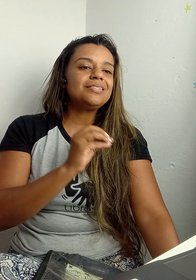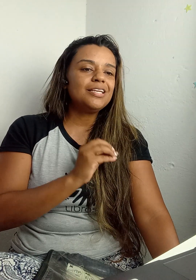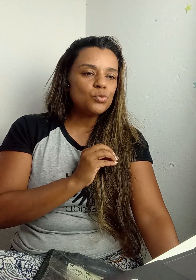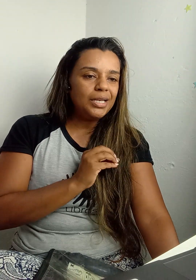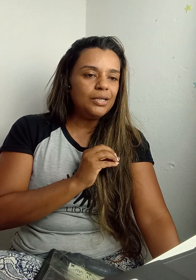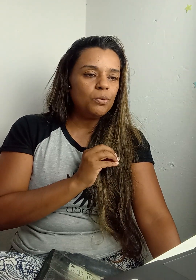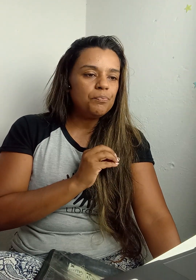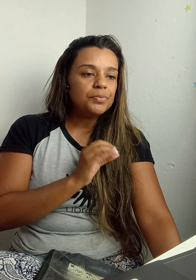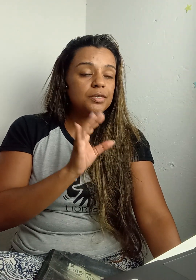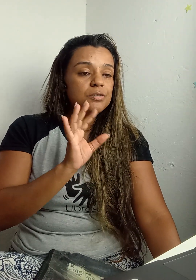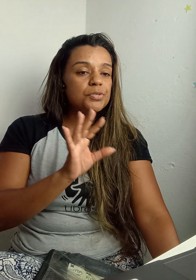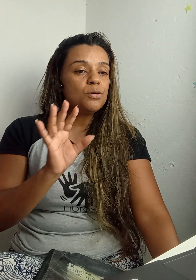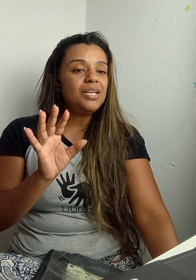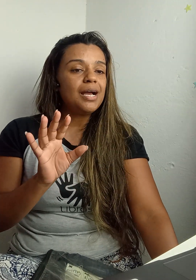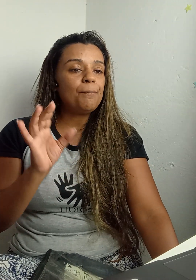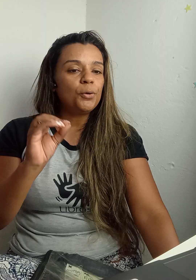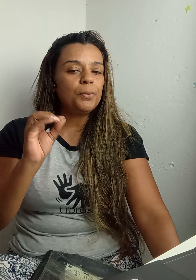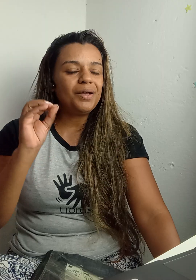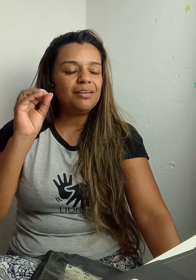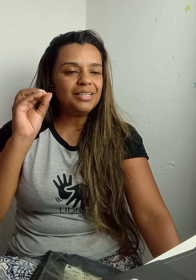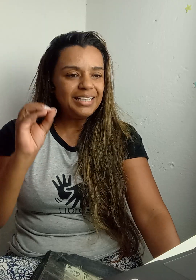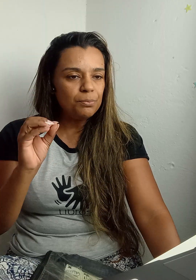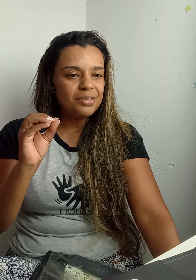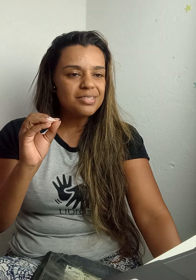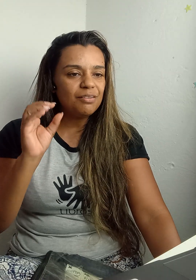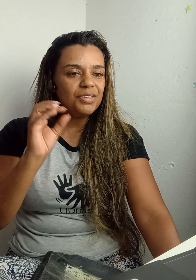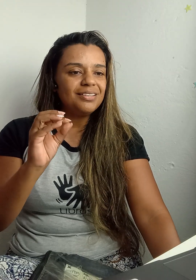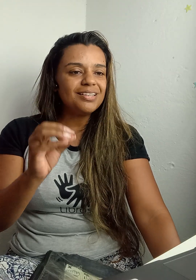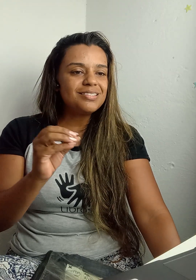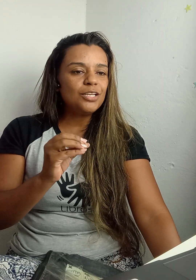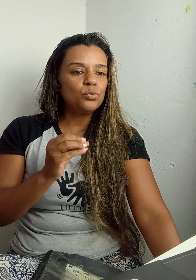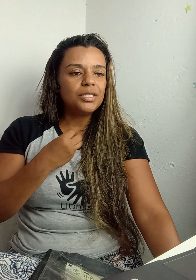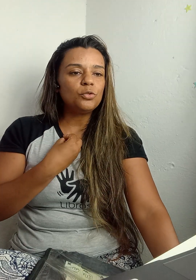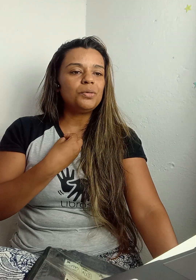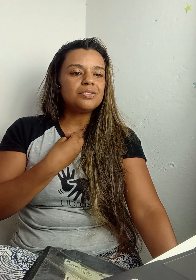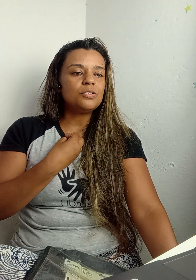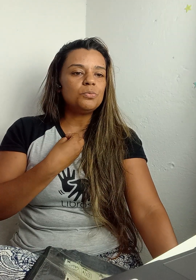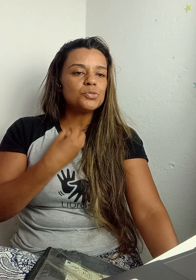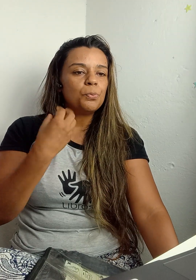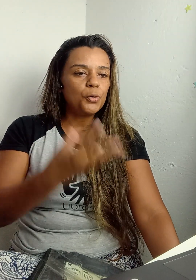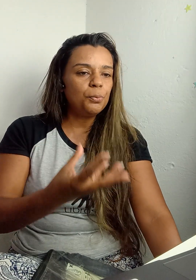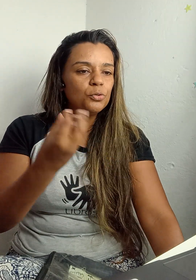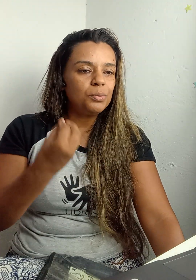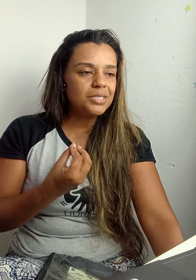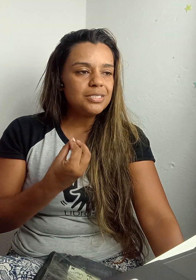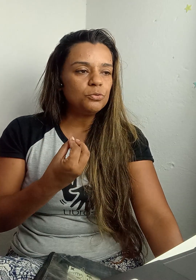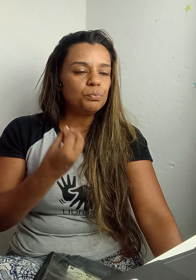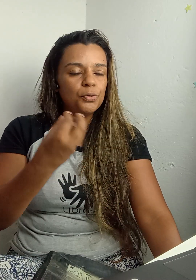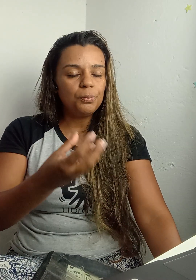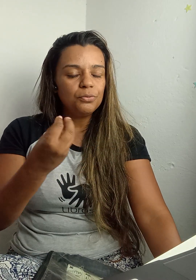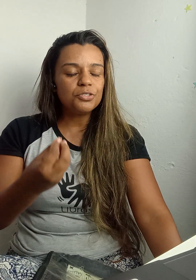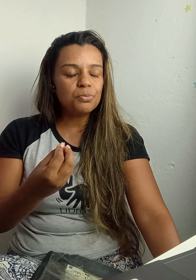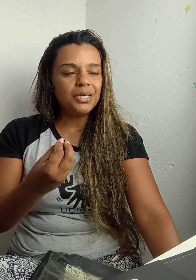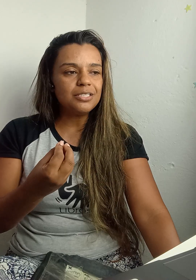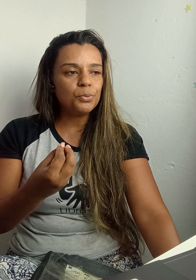tem a sua língua. Se você olhar a própria palavra Libras, ela vem trazendo o que é do Brasil mesmo, própria do Brasil, própria do nosso país. Por